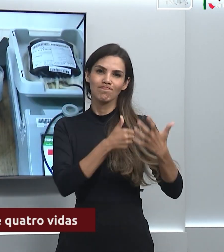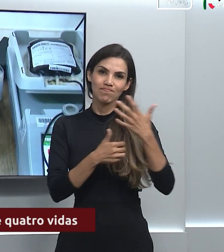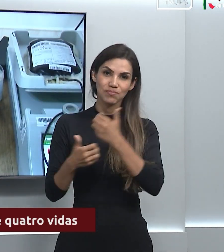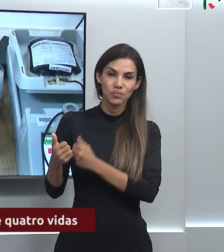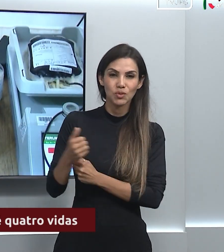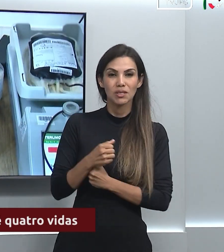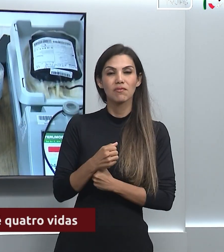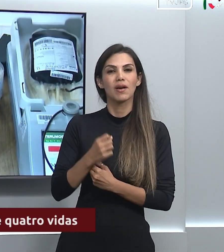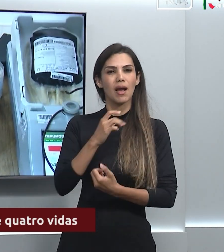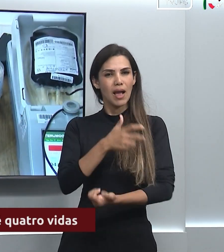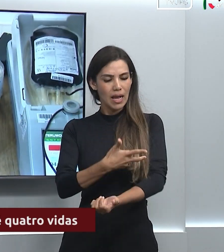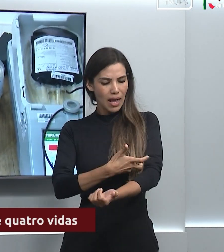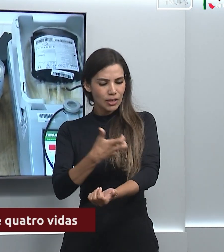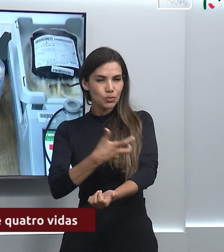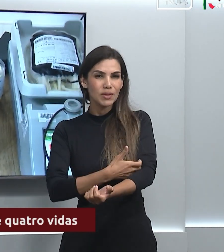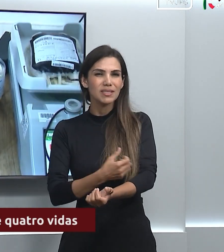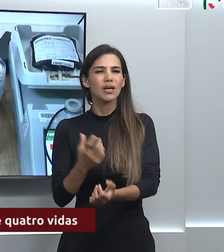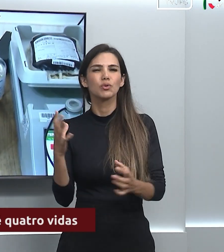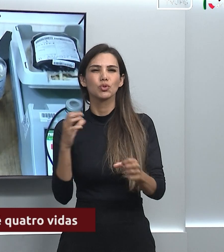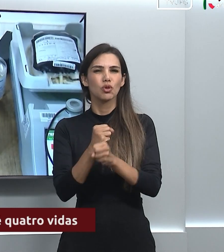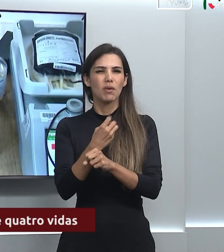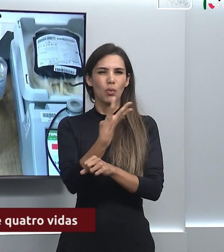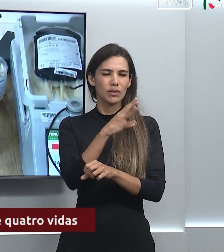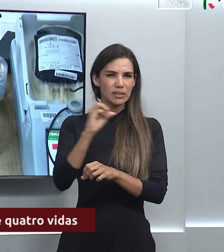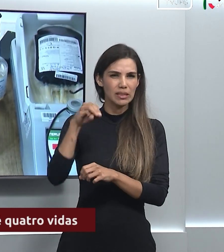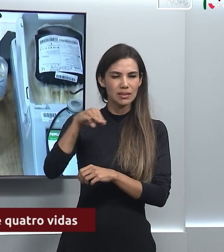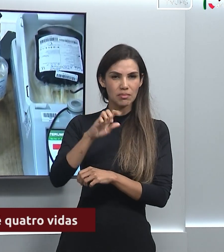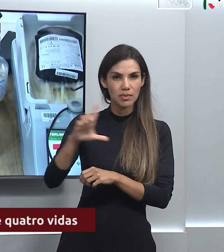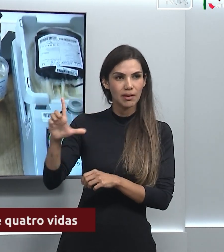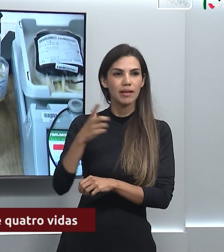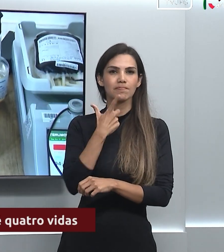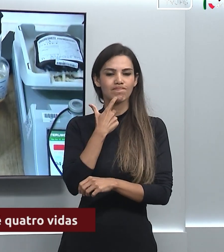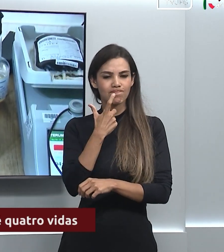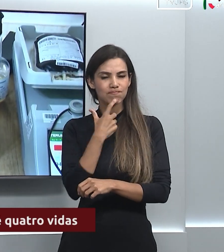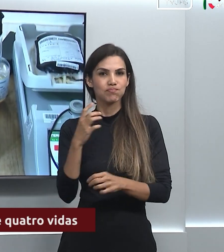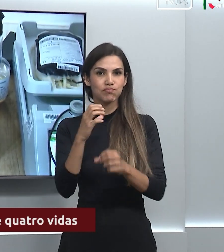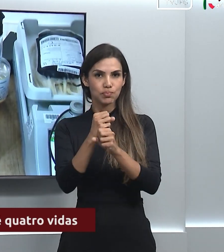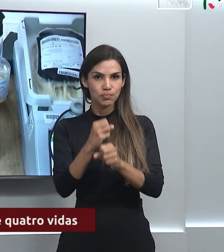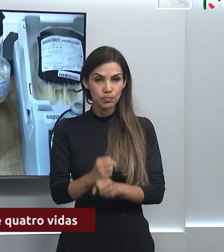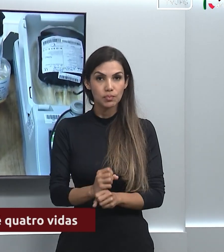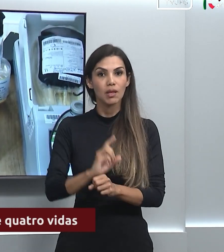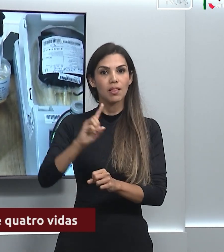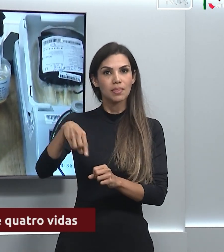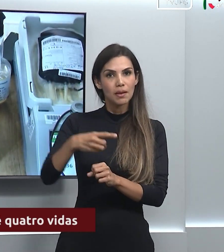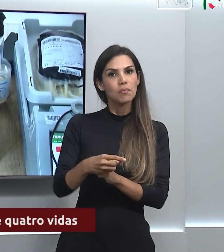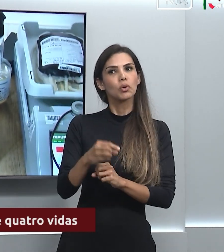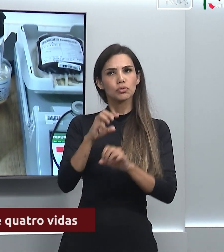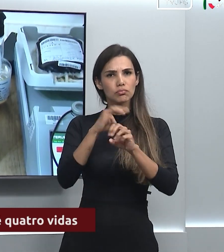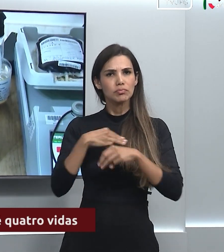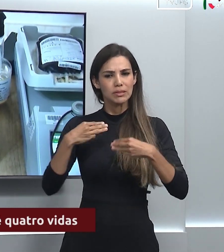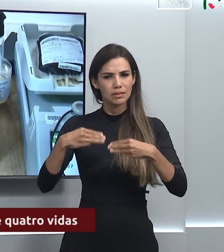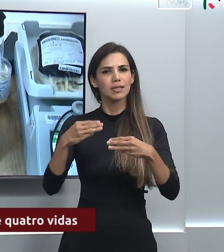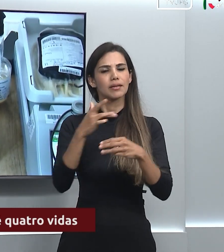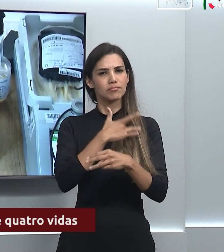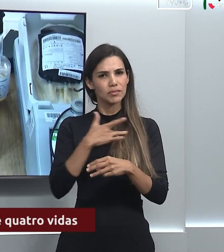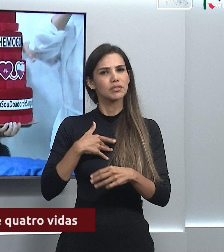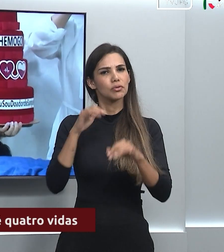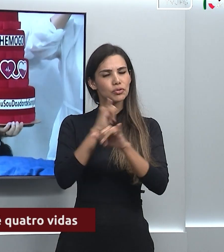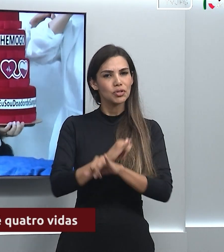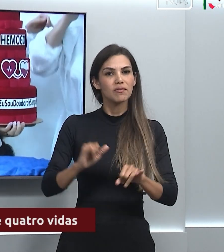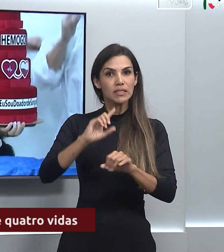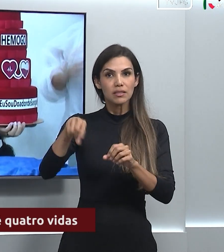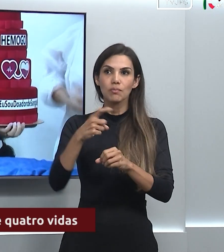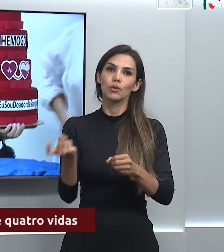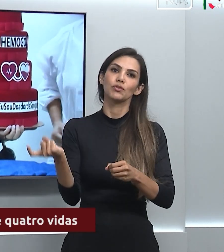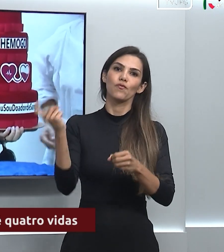média 450 ml de sangue. Segundo o Ministério da Saúde, o organismo repõe o volume do sangue doado nas primeiras 24 horas.